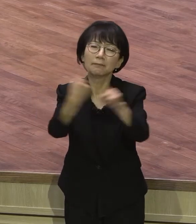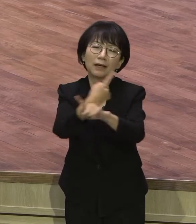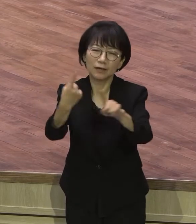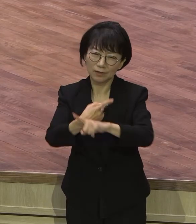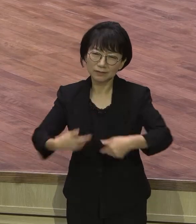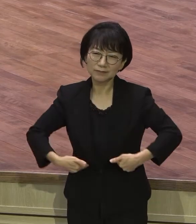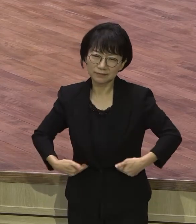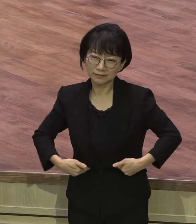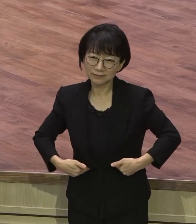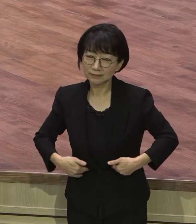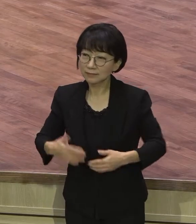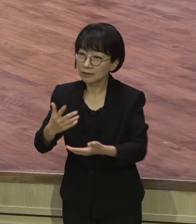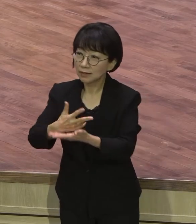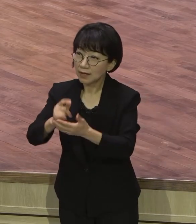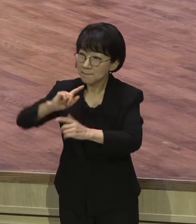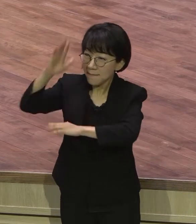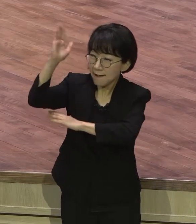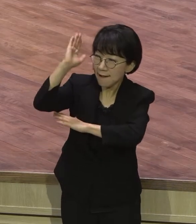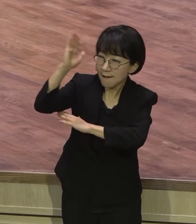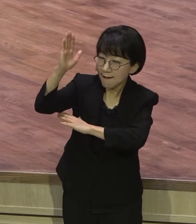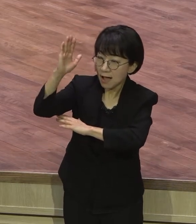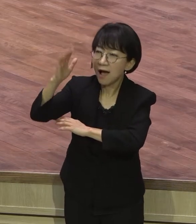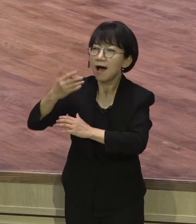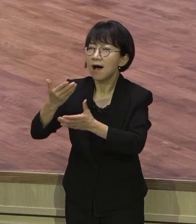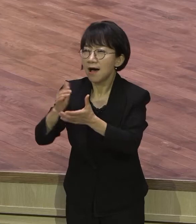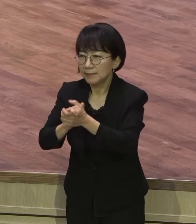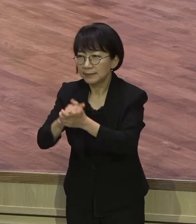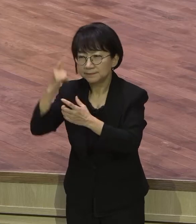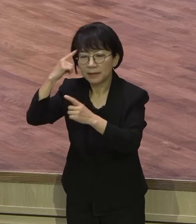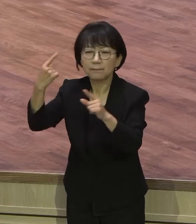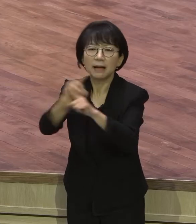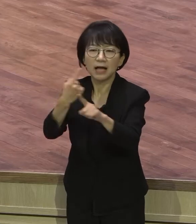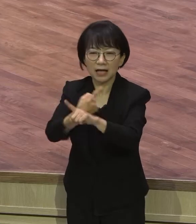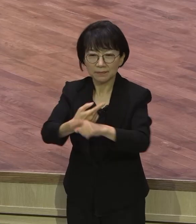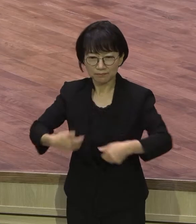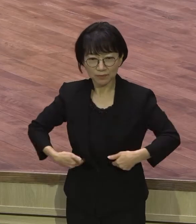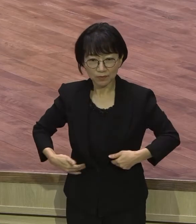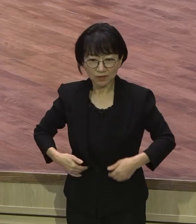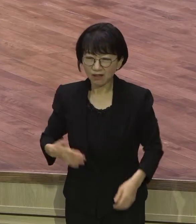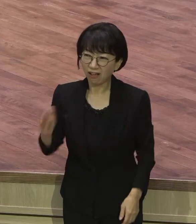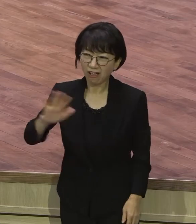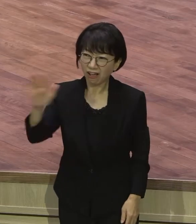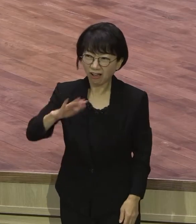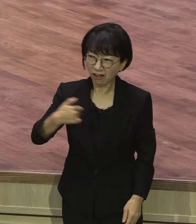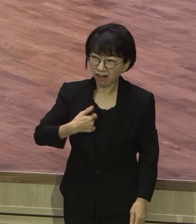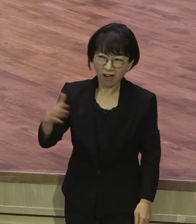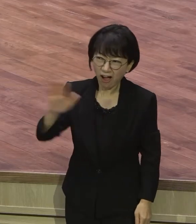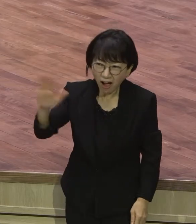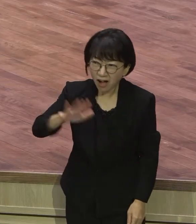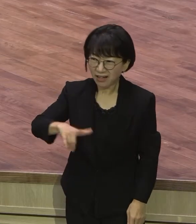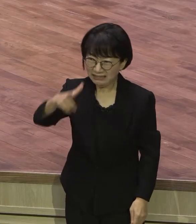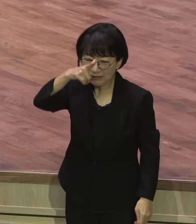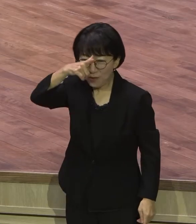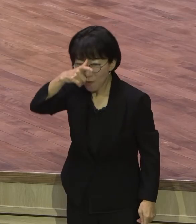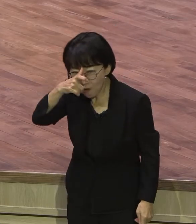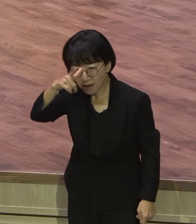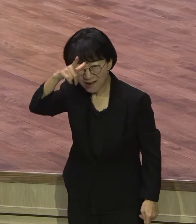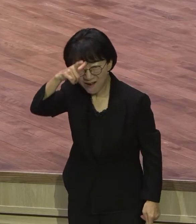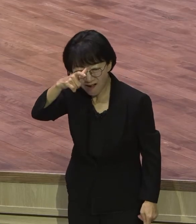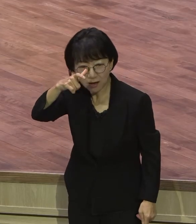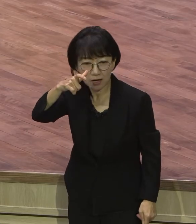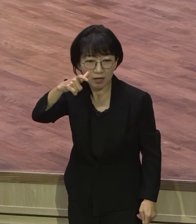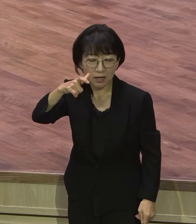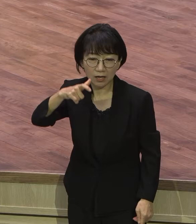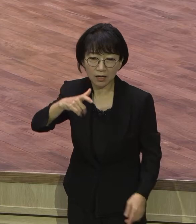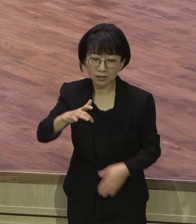말씀을 들으면서 갱신 개혁해야 돼요. 고집 팍 펴가면서 주장해가면서 그